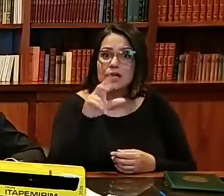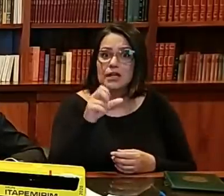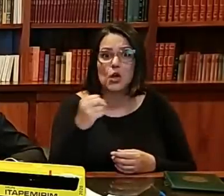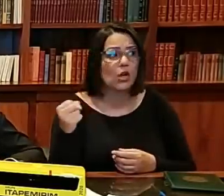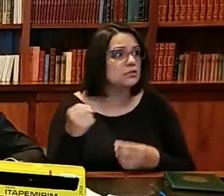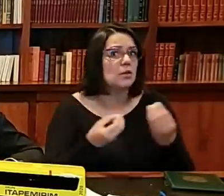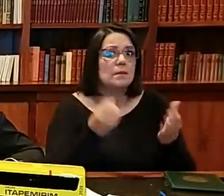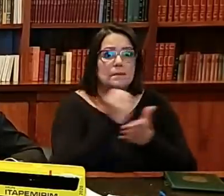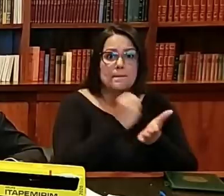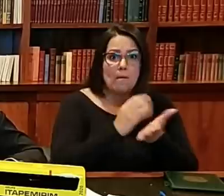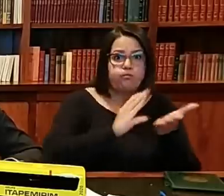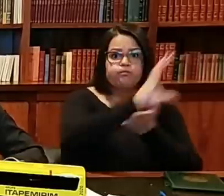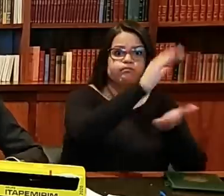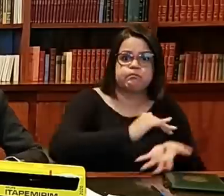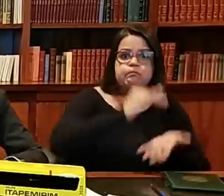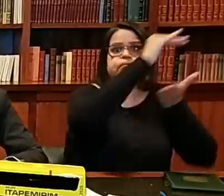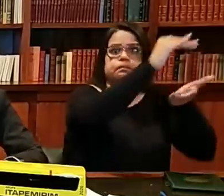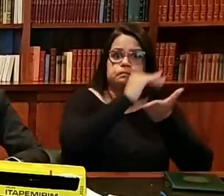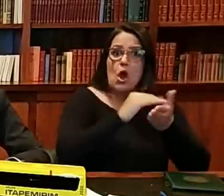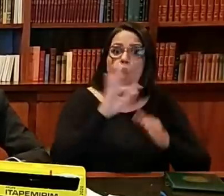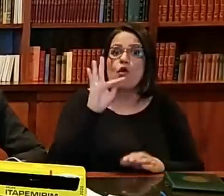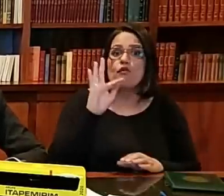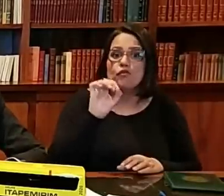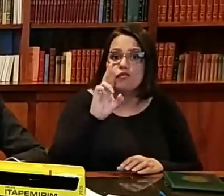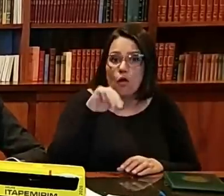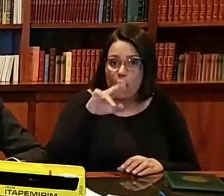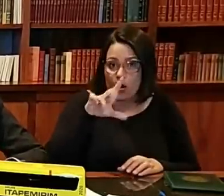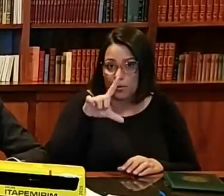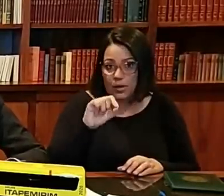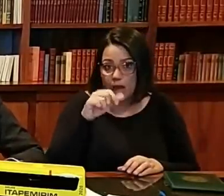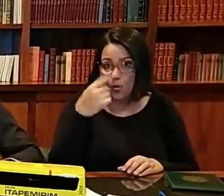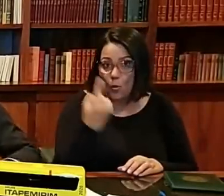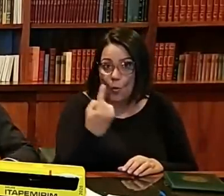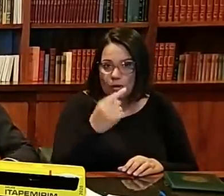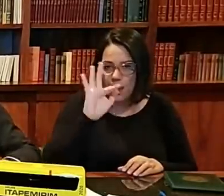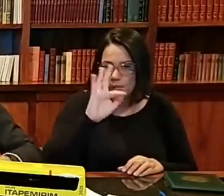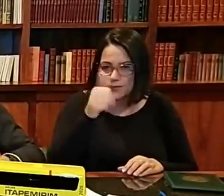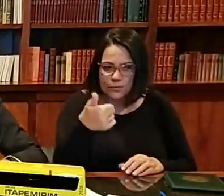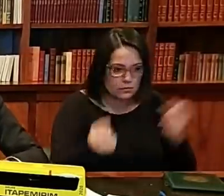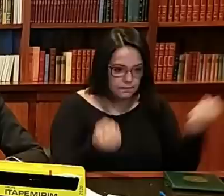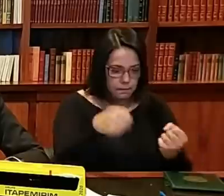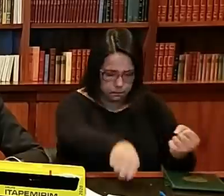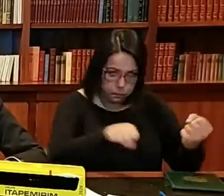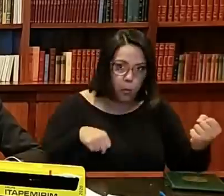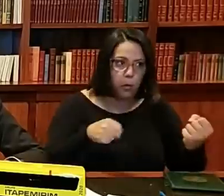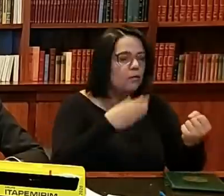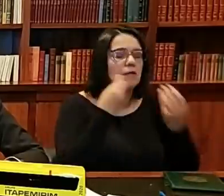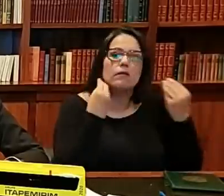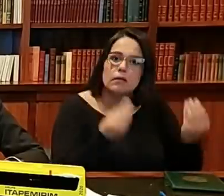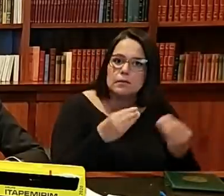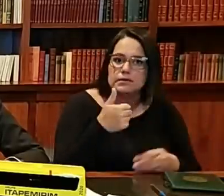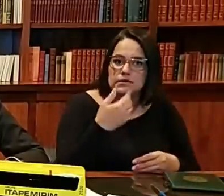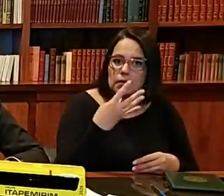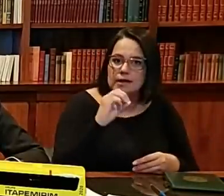1. É, não é? Tá certo? Mas uns 700 milhões desse, em 5 anos, daria 140 milhões por ano.